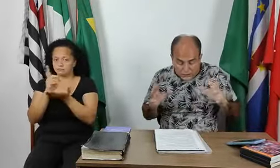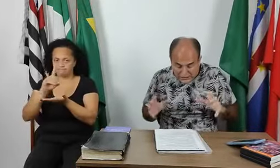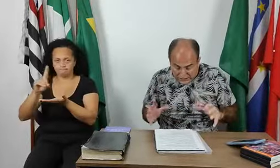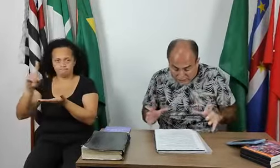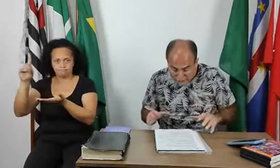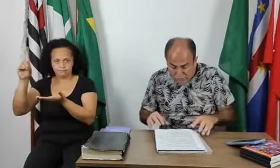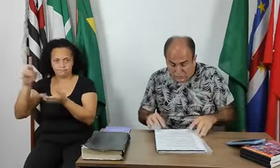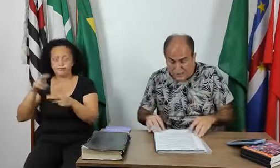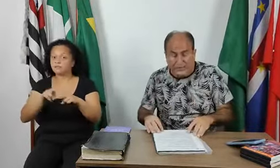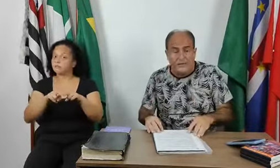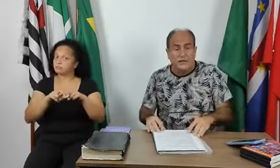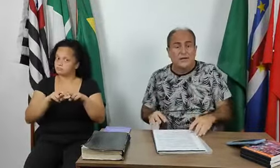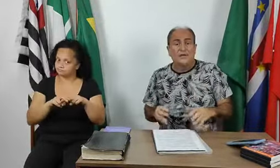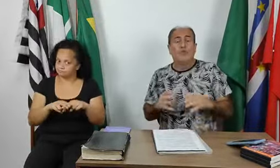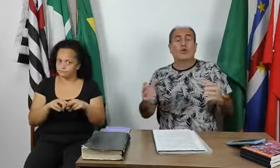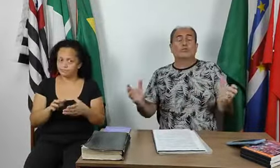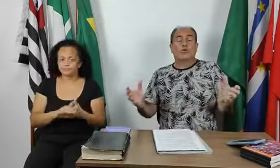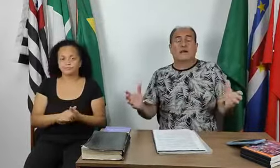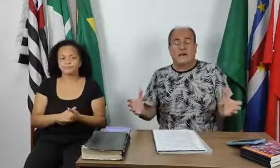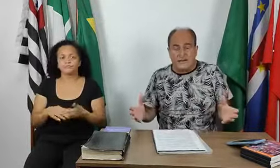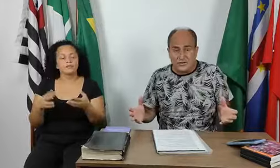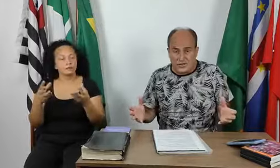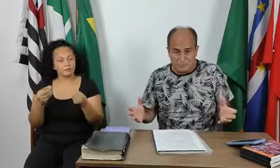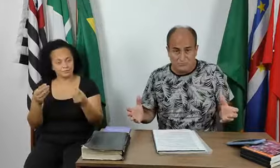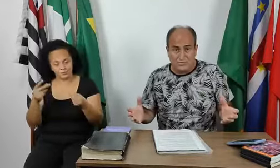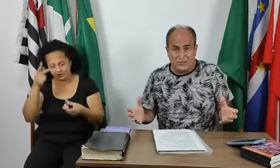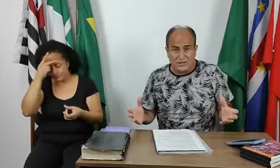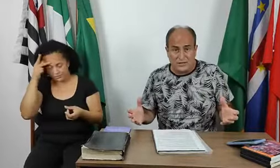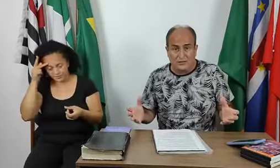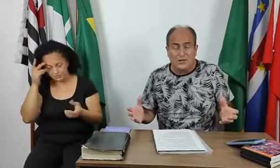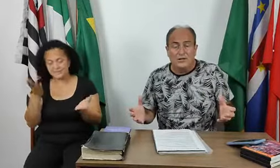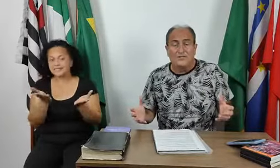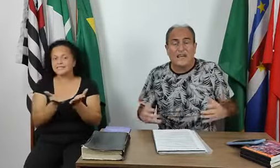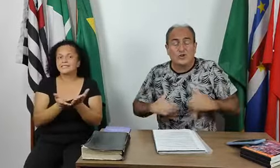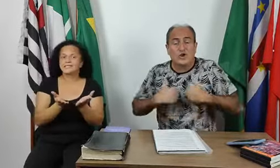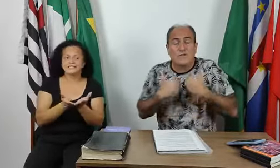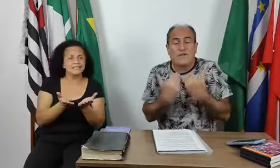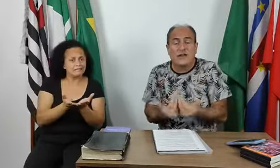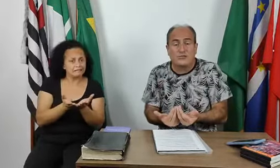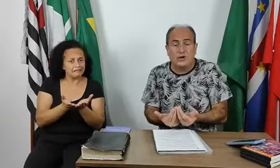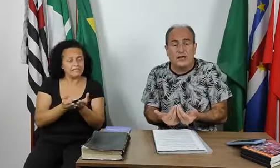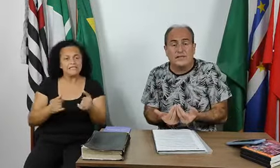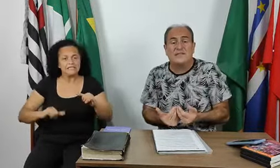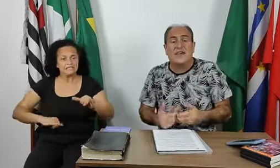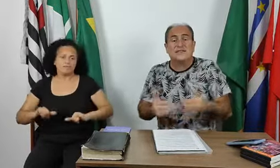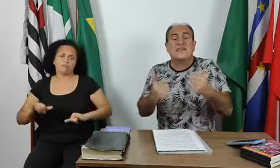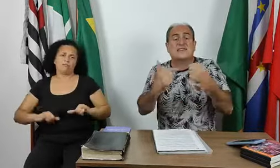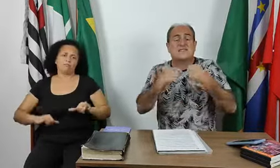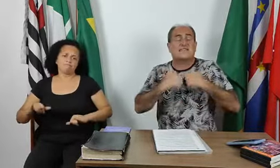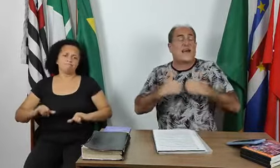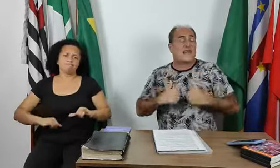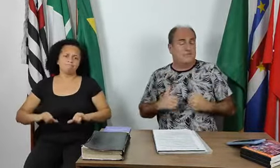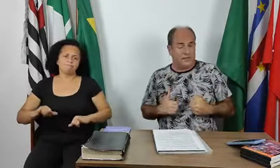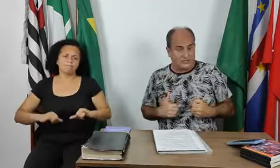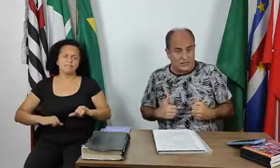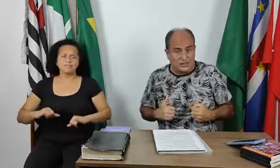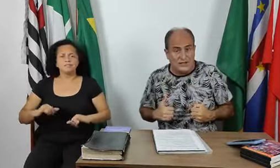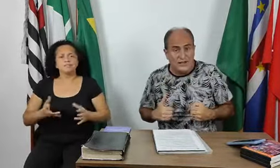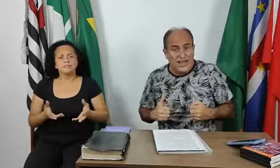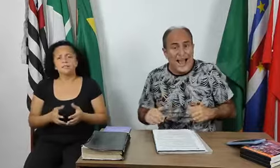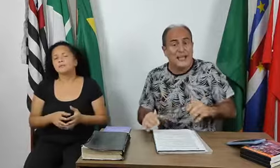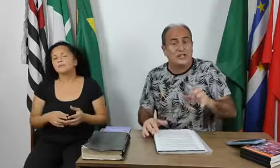Por isso, né, que muito crente, entendeu? Está sofrendo aí